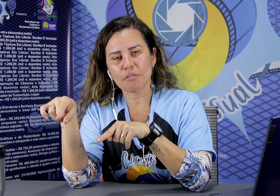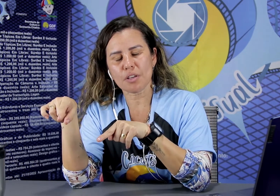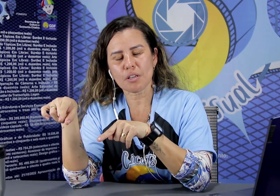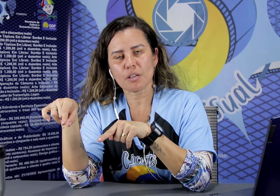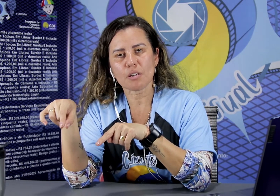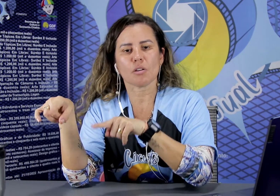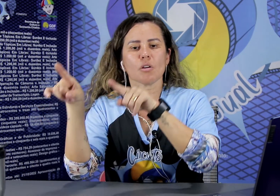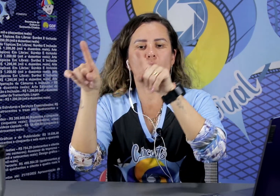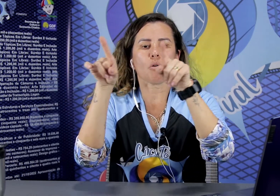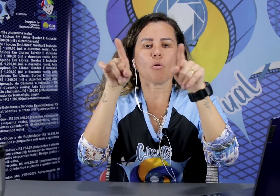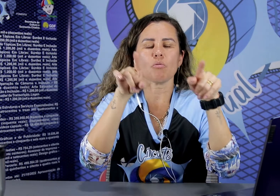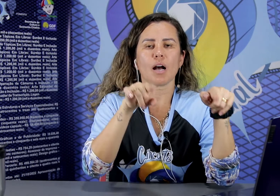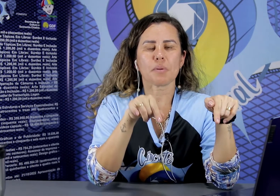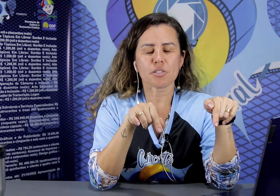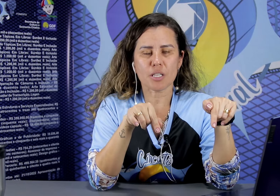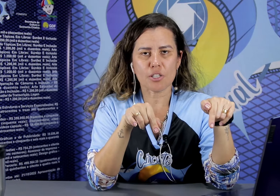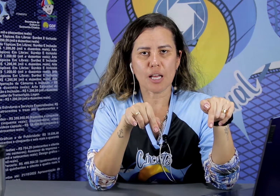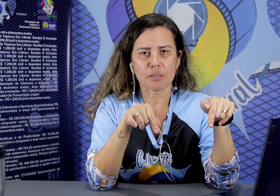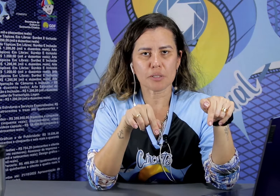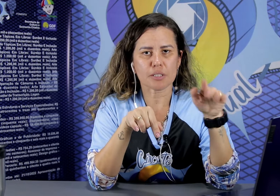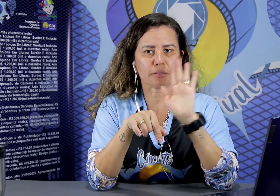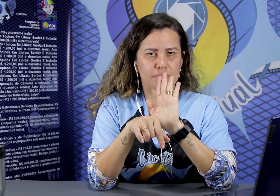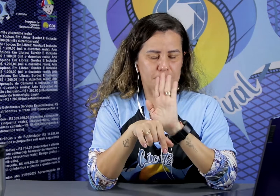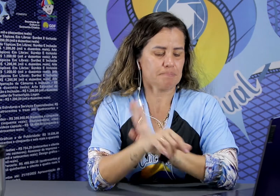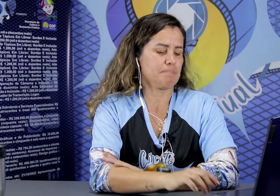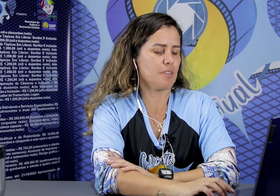ver com a aprendizagem da Libras. Vamos lá.